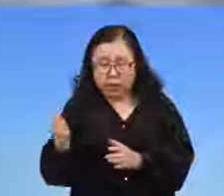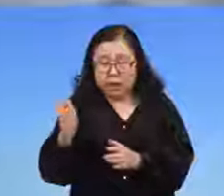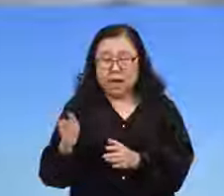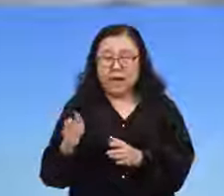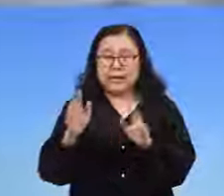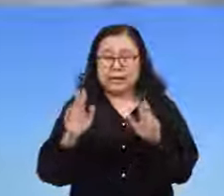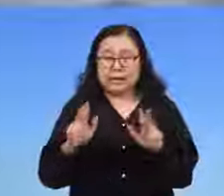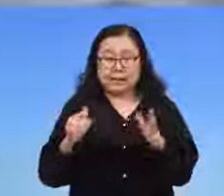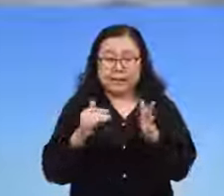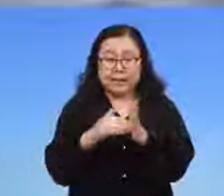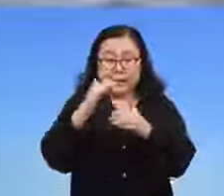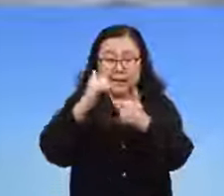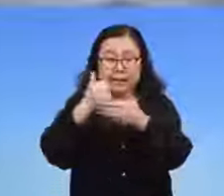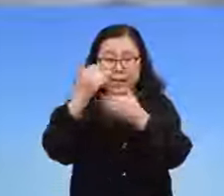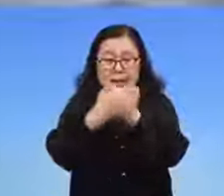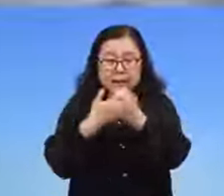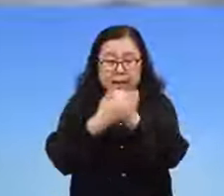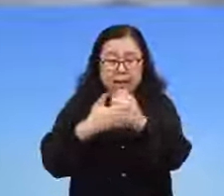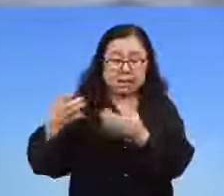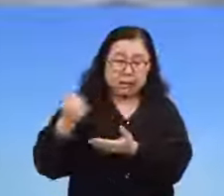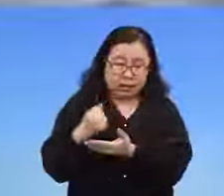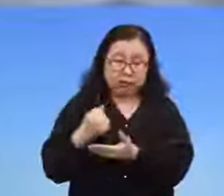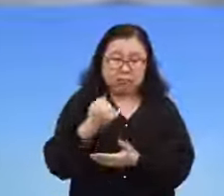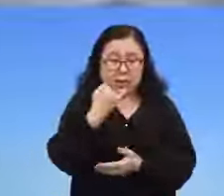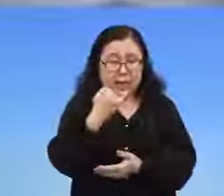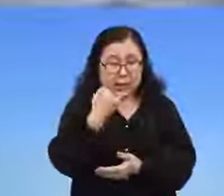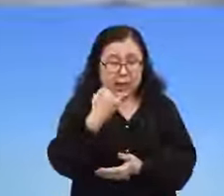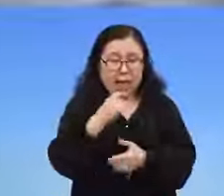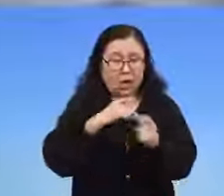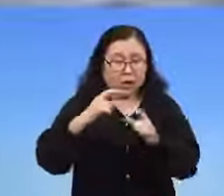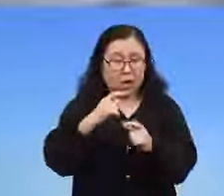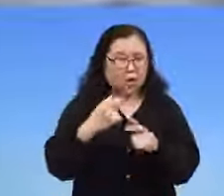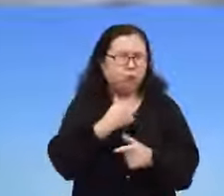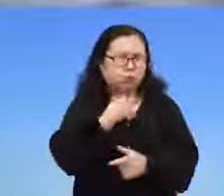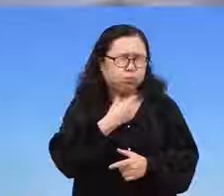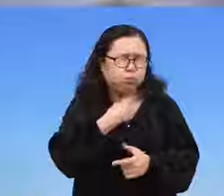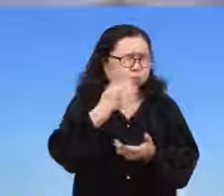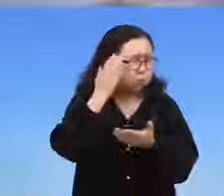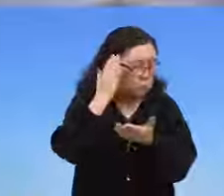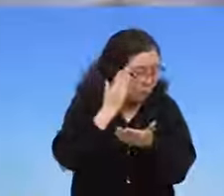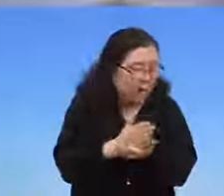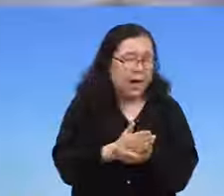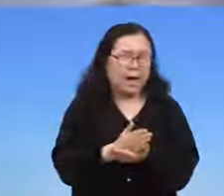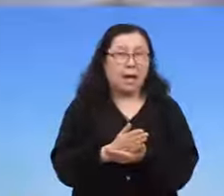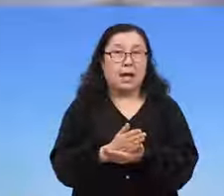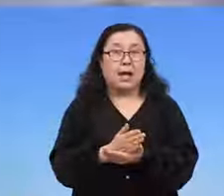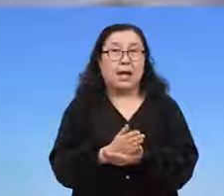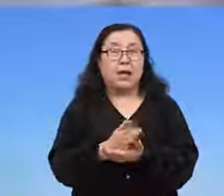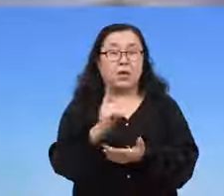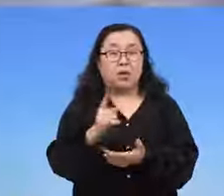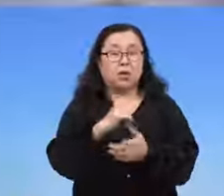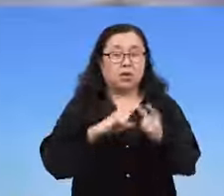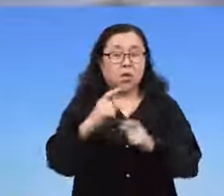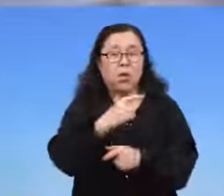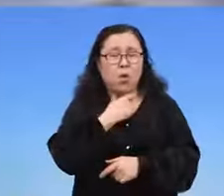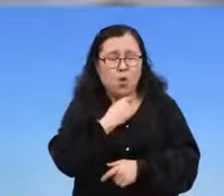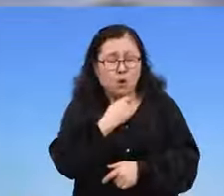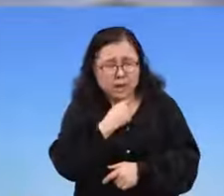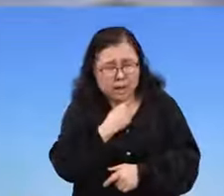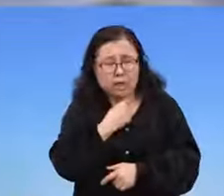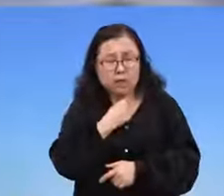이만큼 하나님 은혜를 누렸으면 됐지, 여기서 뭘 더 바라니, 여기서 뭘 더 바랐냐고. 더